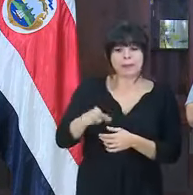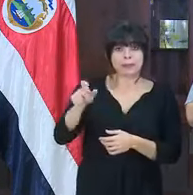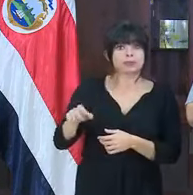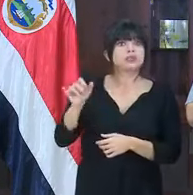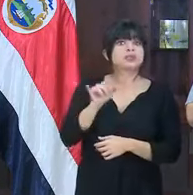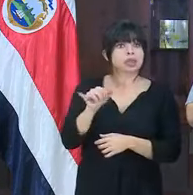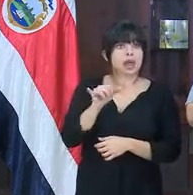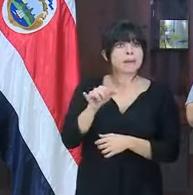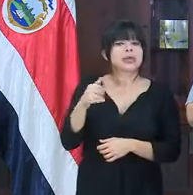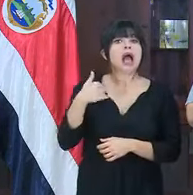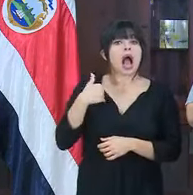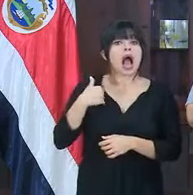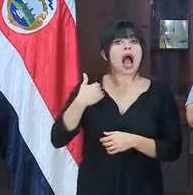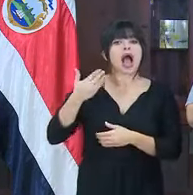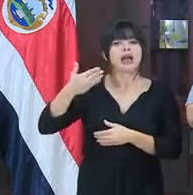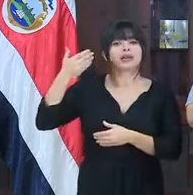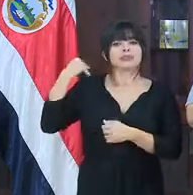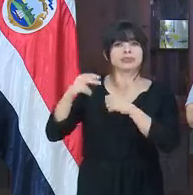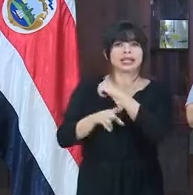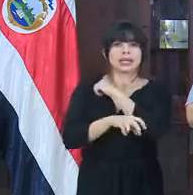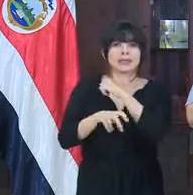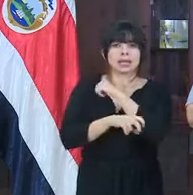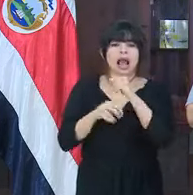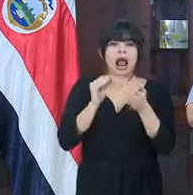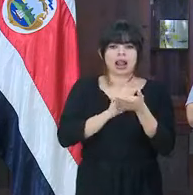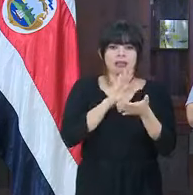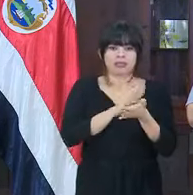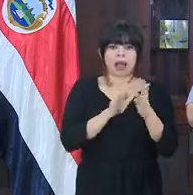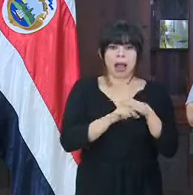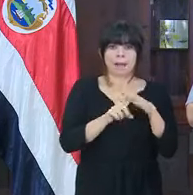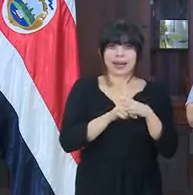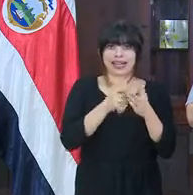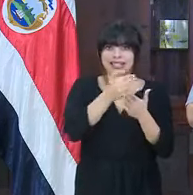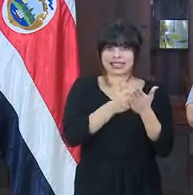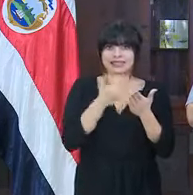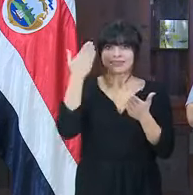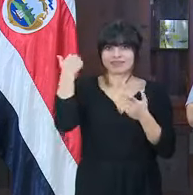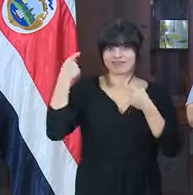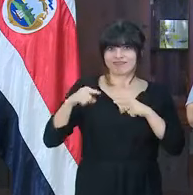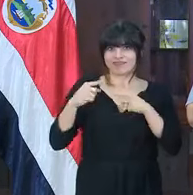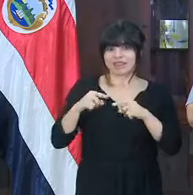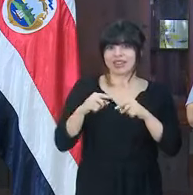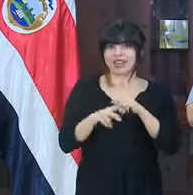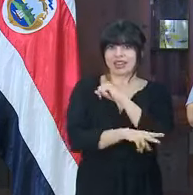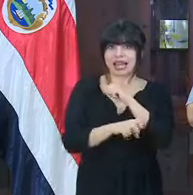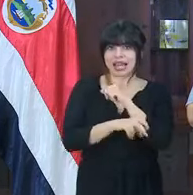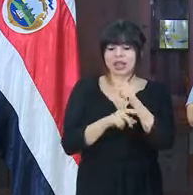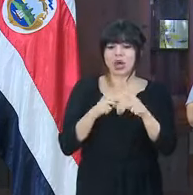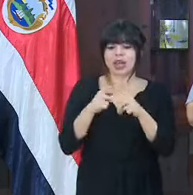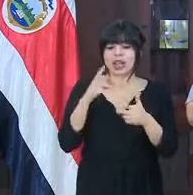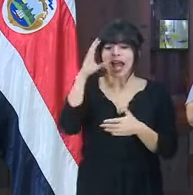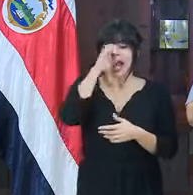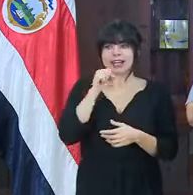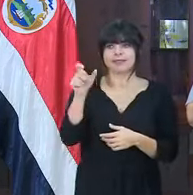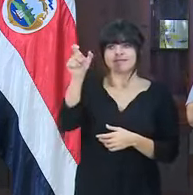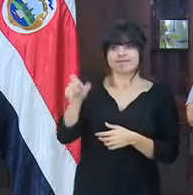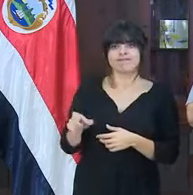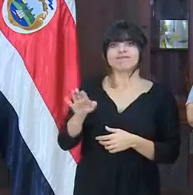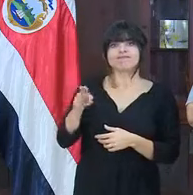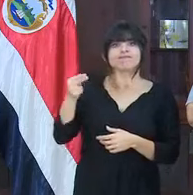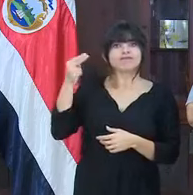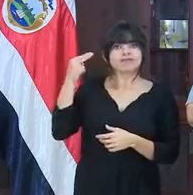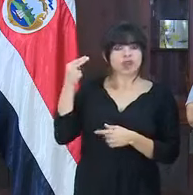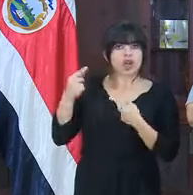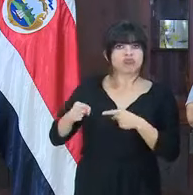incluso tienen antecedentes criminales por diversos delitos, lo que nos permite tener un perfil. Incluso,